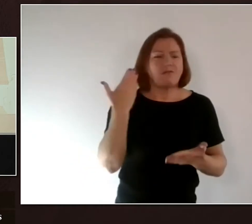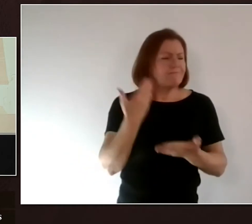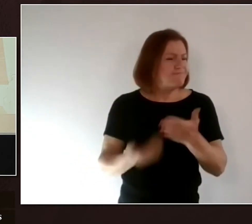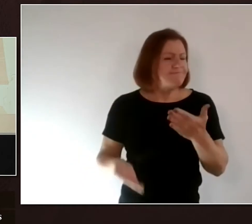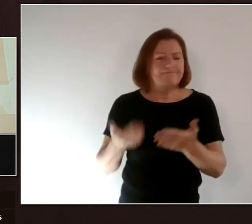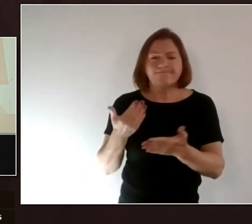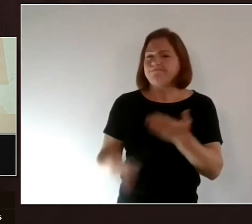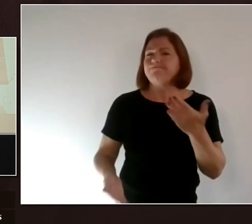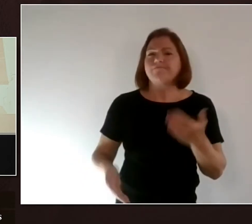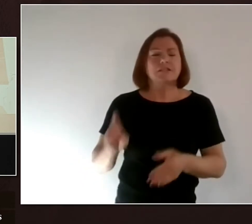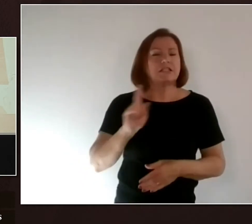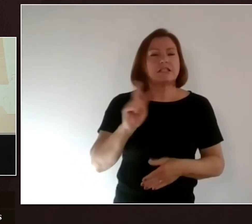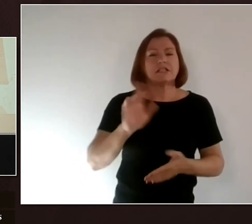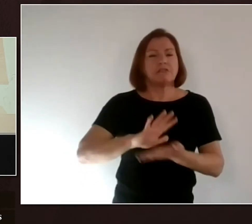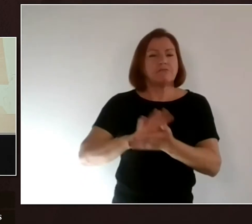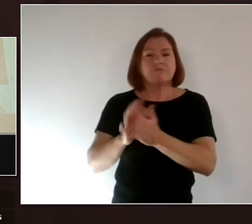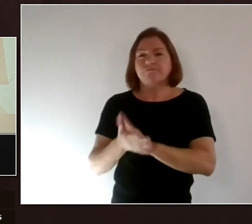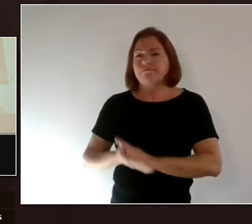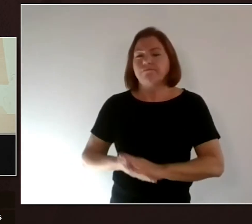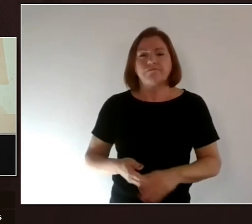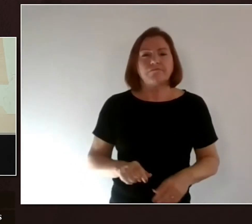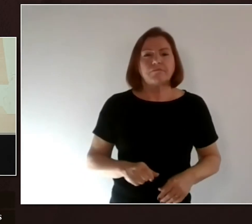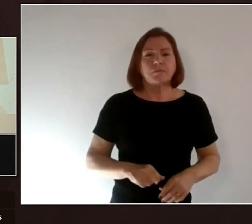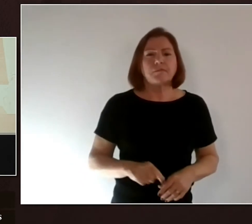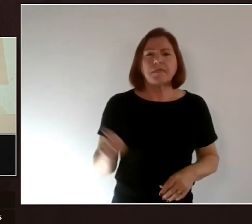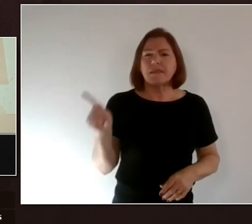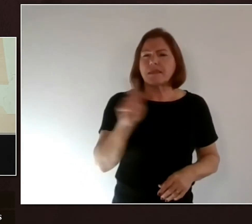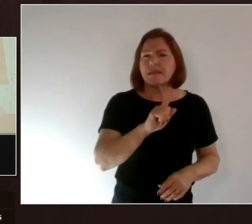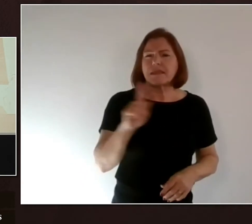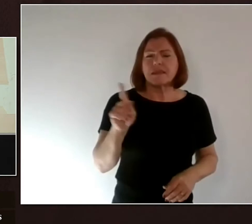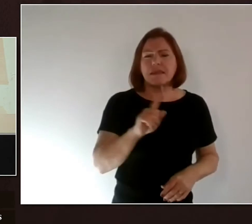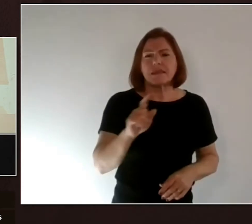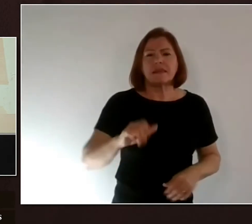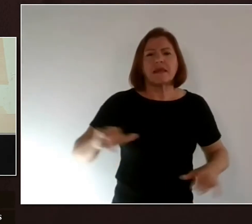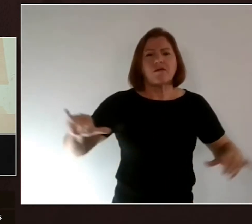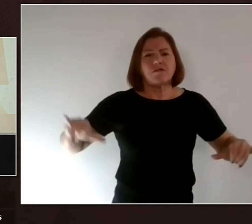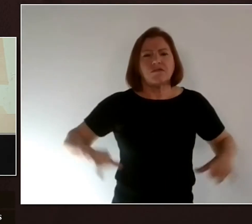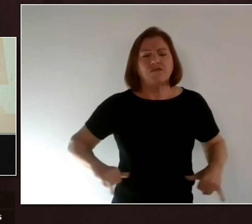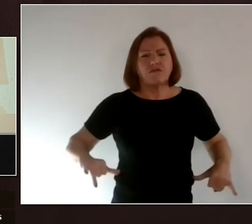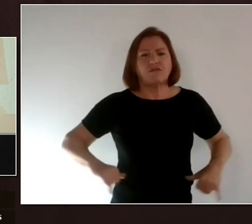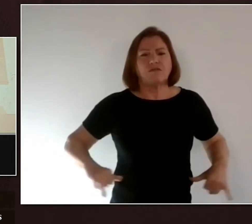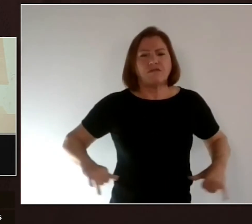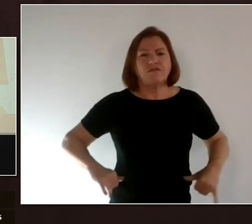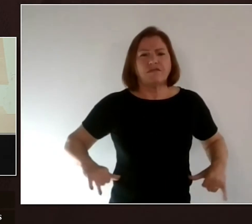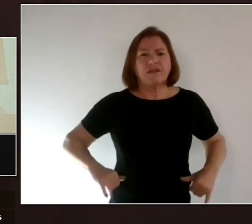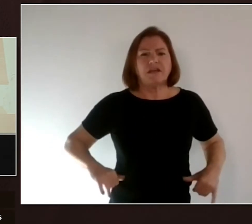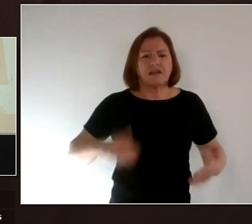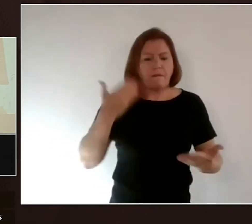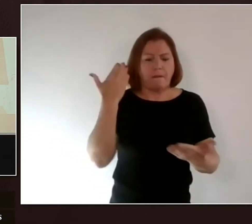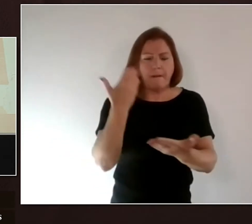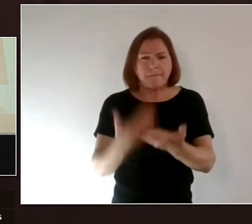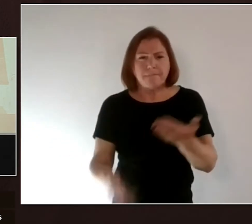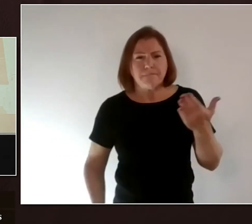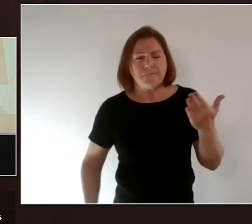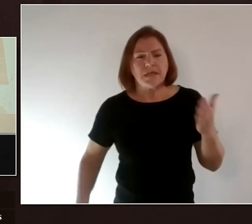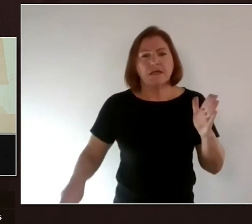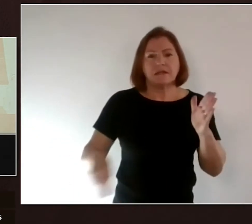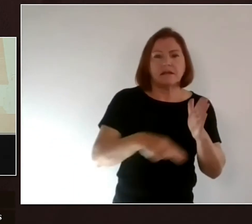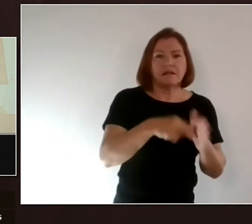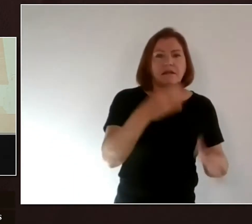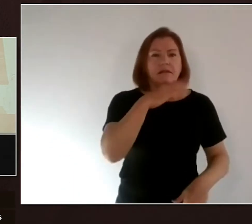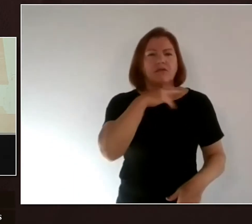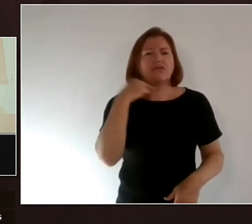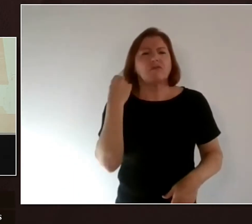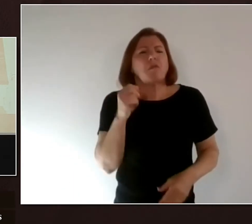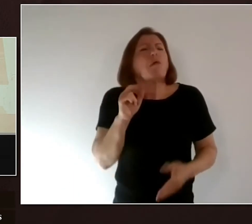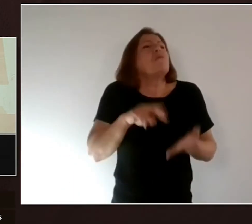jamais sofrerão o dano da segunda morte. Mas que vem a ser isso? Você não sabe